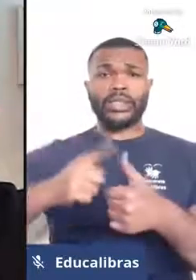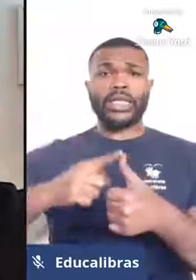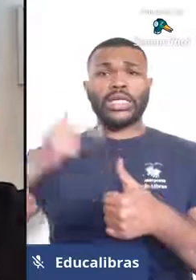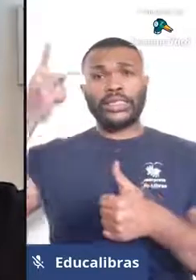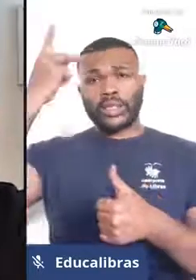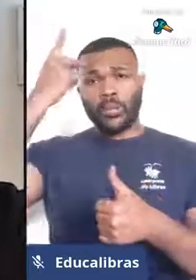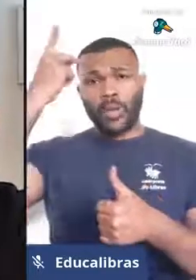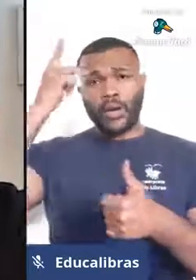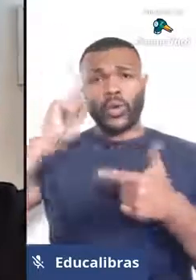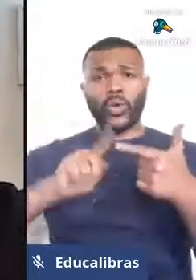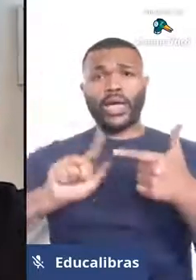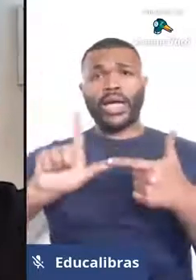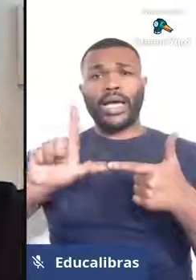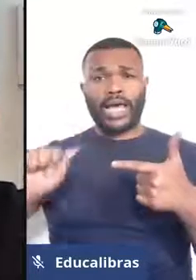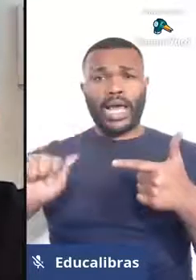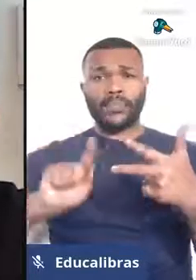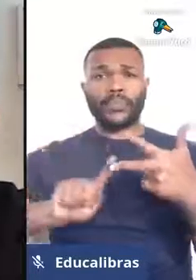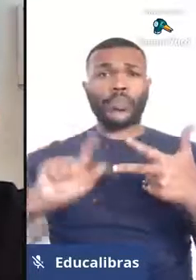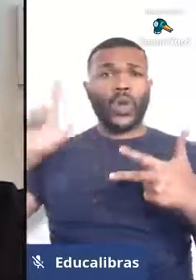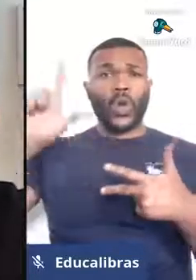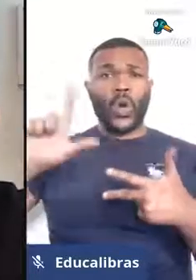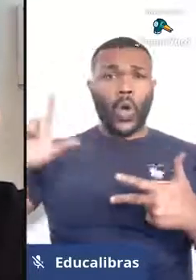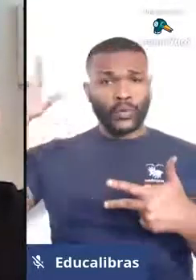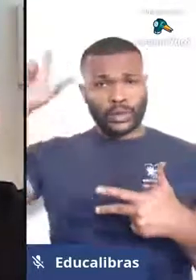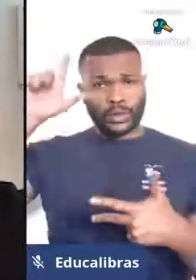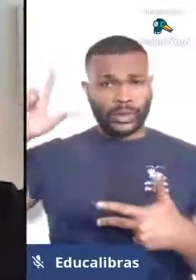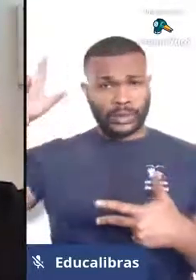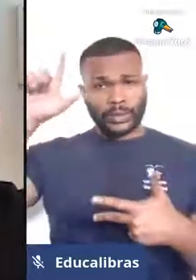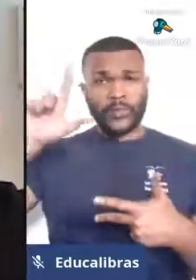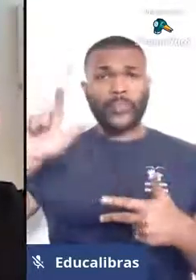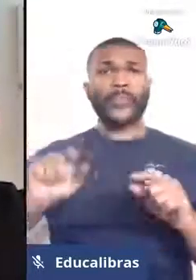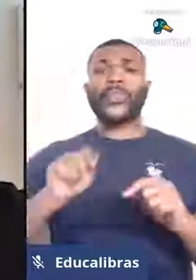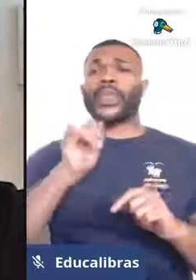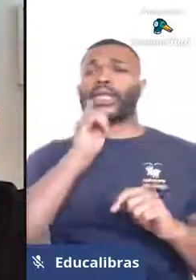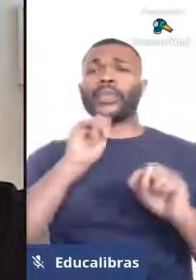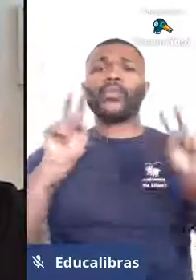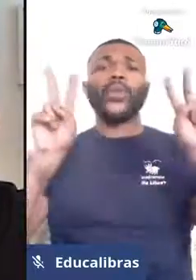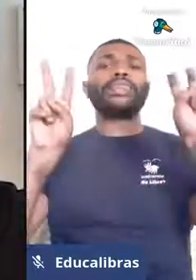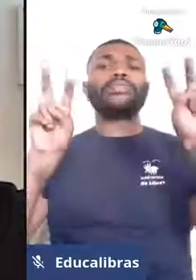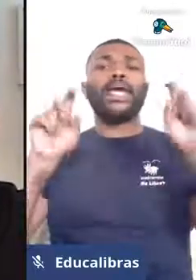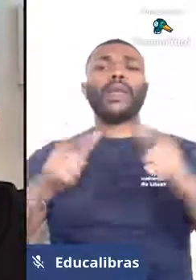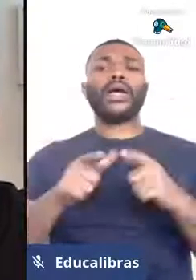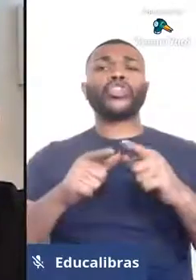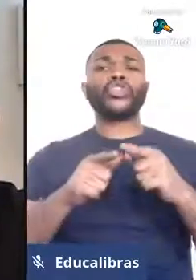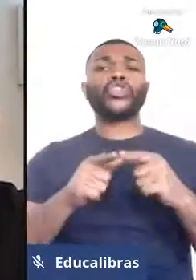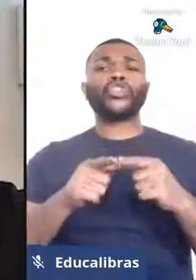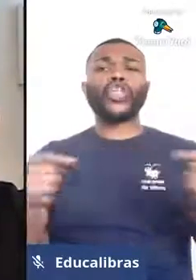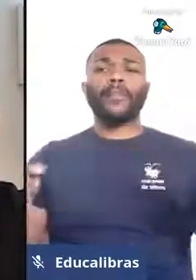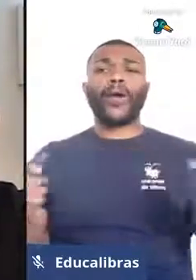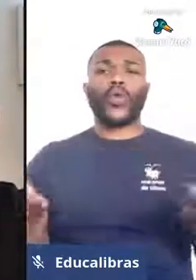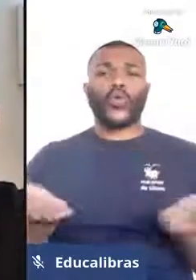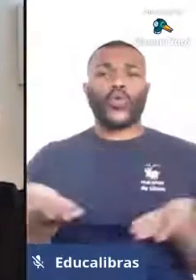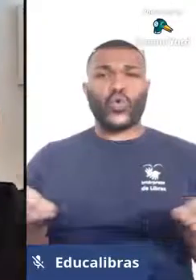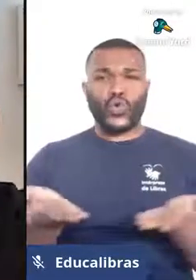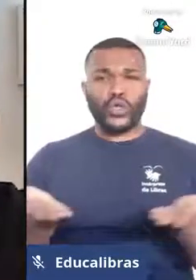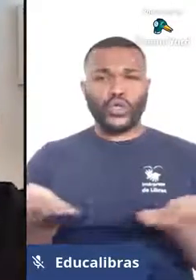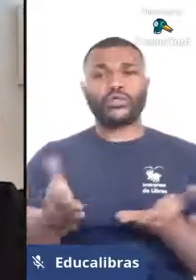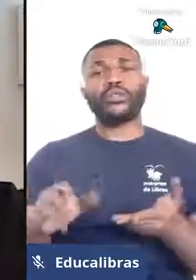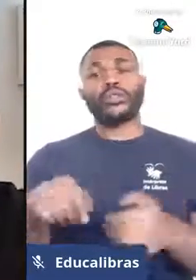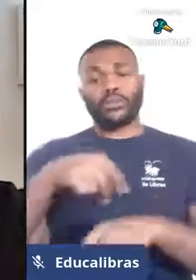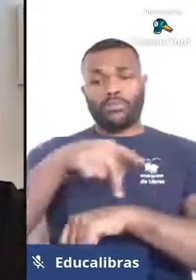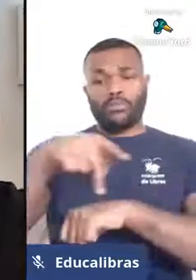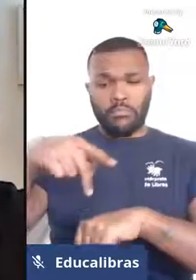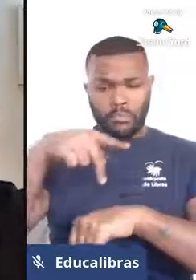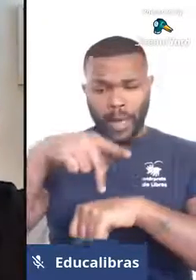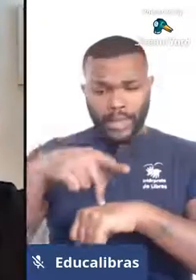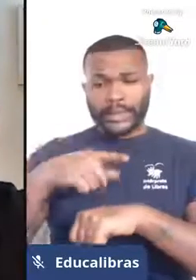existe em Londres, para falar sobre o Japão contemporâneo, o Japão de hoje. Então, cria laços entre os países onde ela